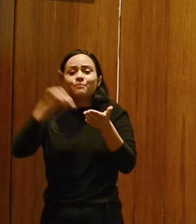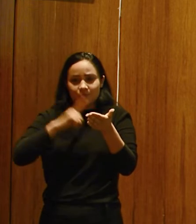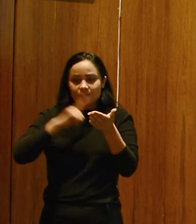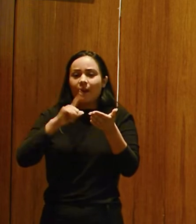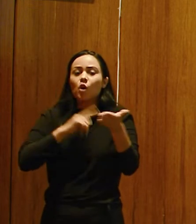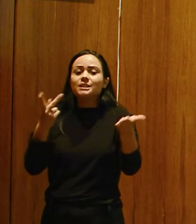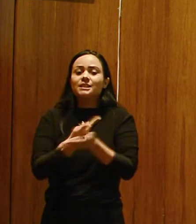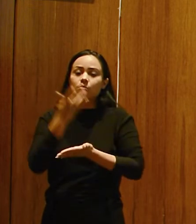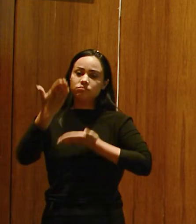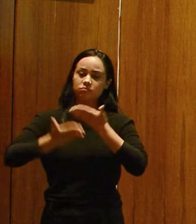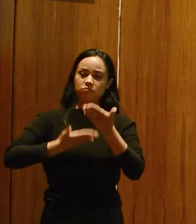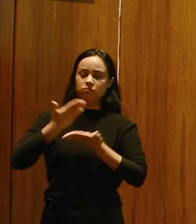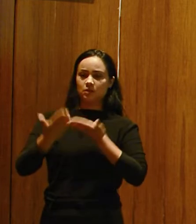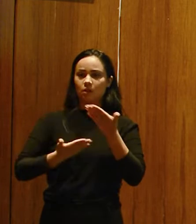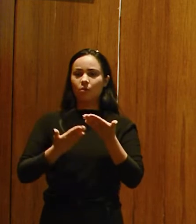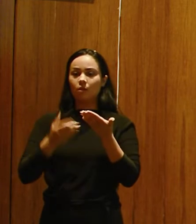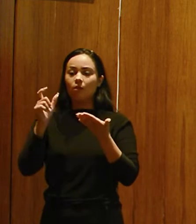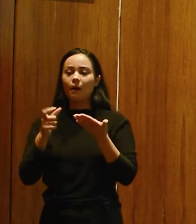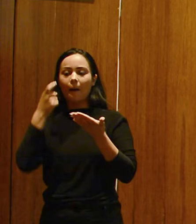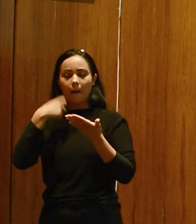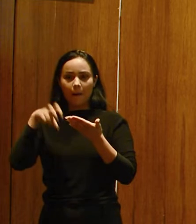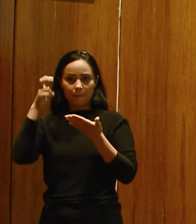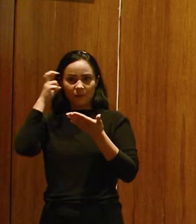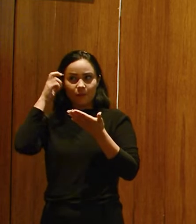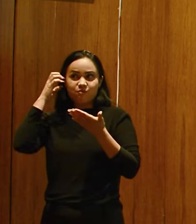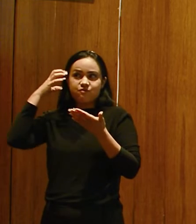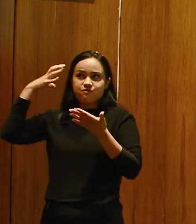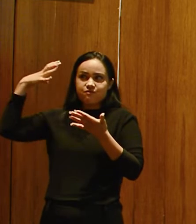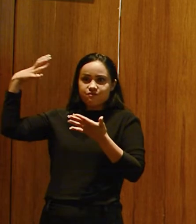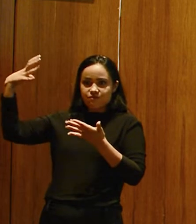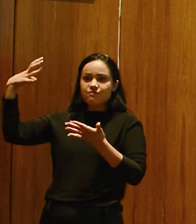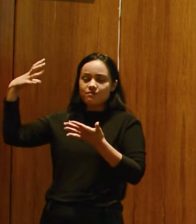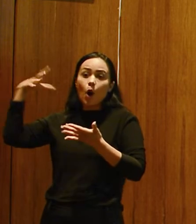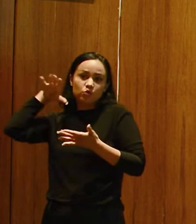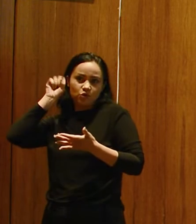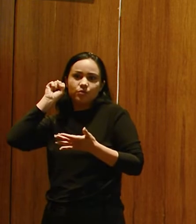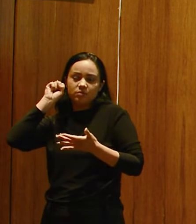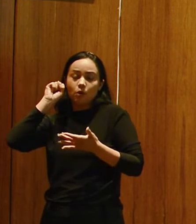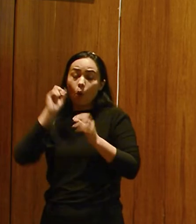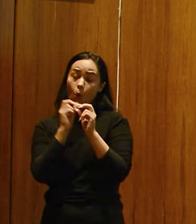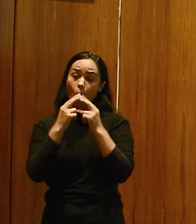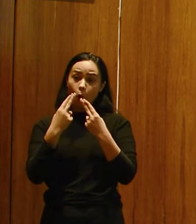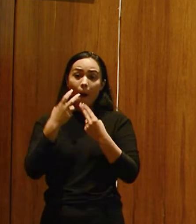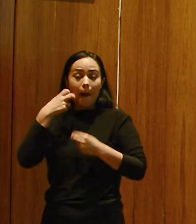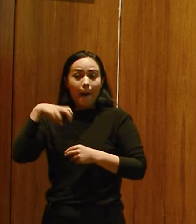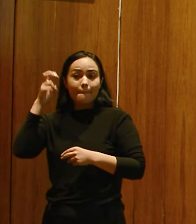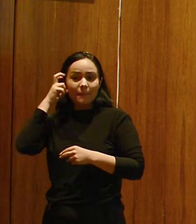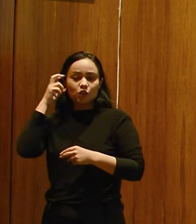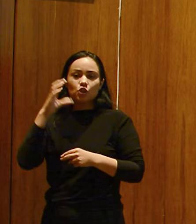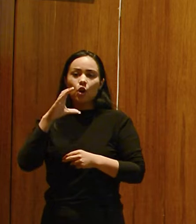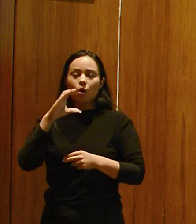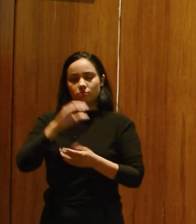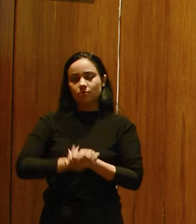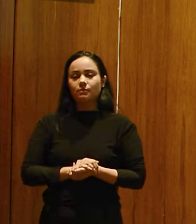deve ocorrer a intervenção, seja com os aparelhos de amplificação sonora, os aparelhos auditivos, ou o implante coclear, porque a